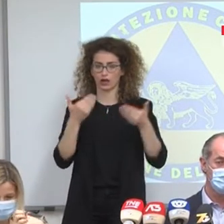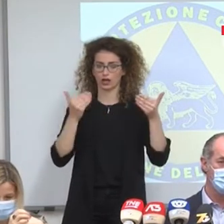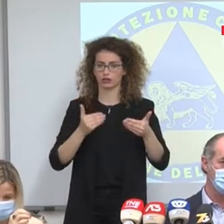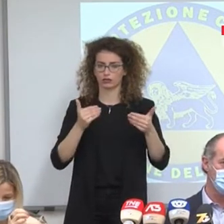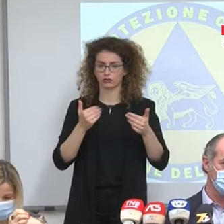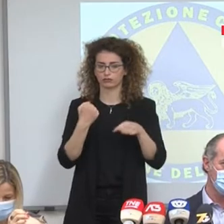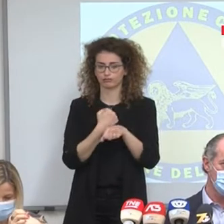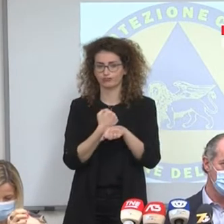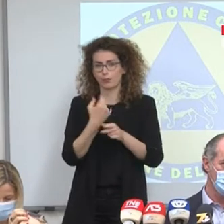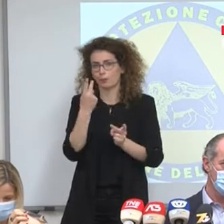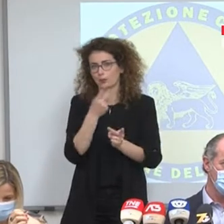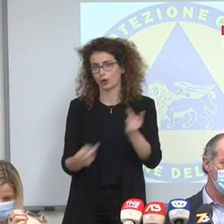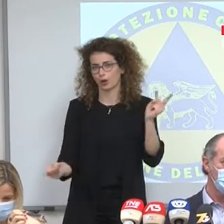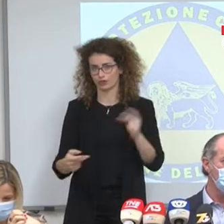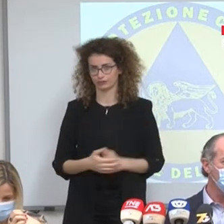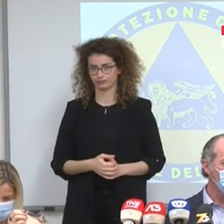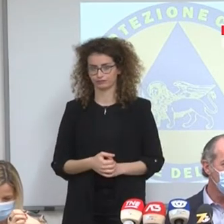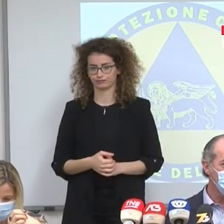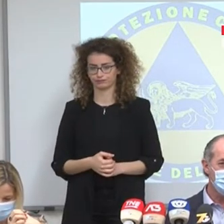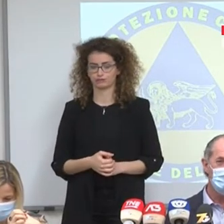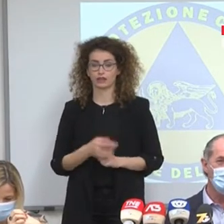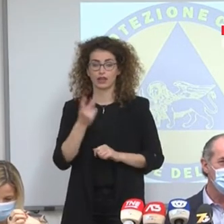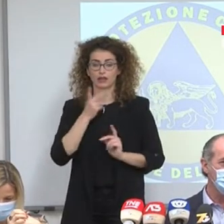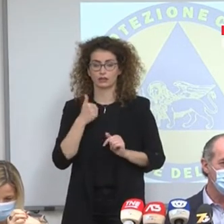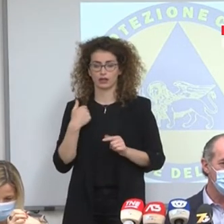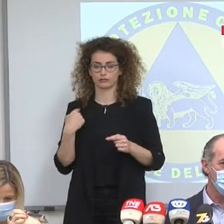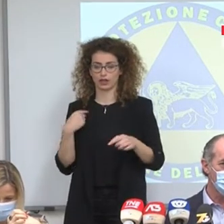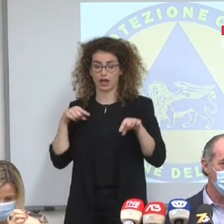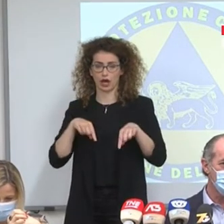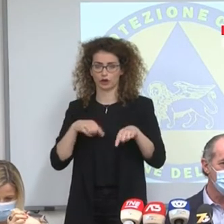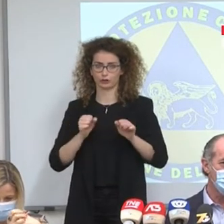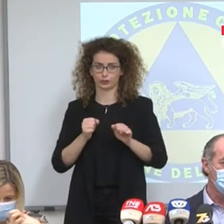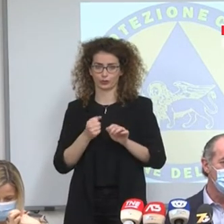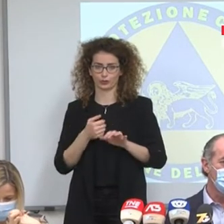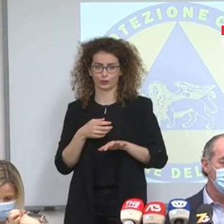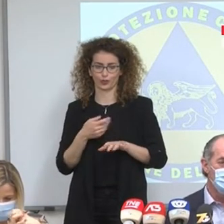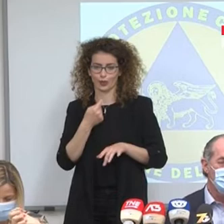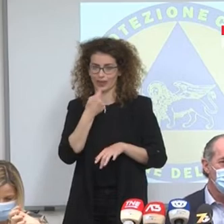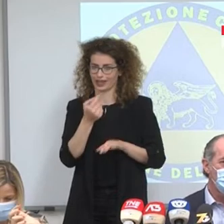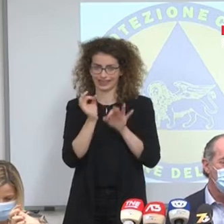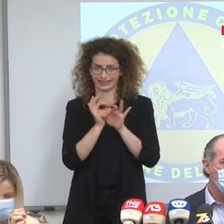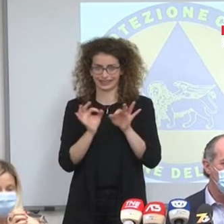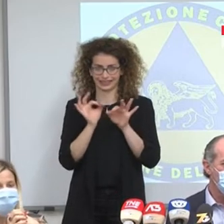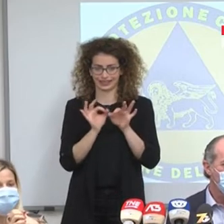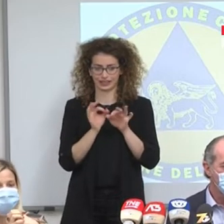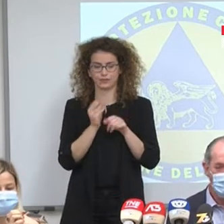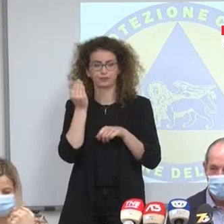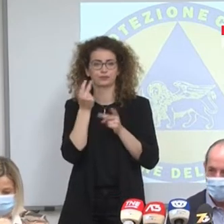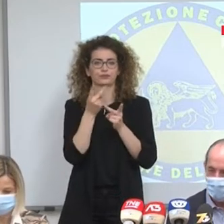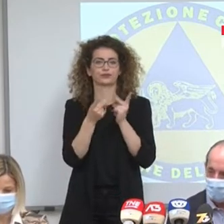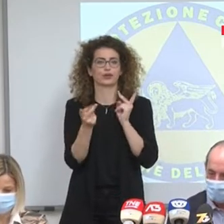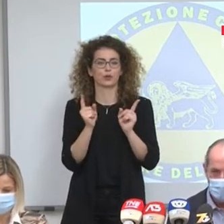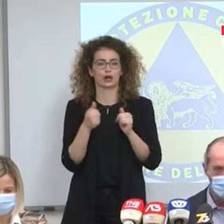a una sperimentazione. Però ad oggi non possiamo anticipare nulla, nel senso che pensiamo a una